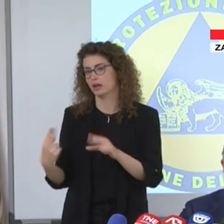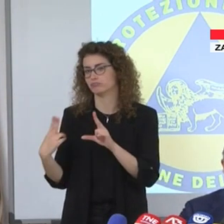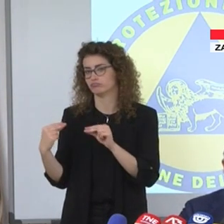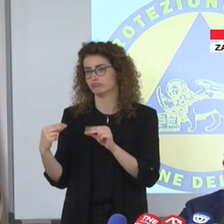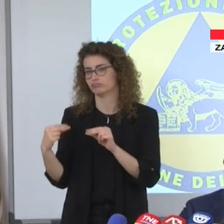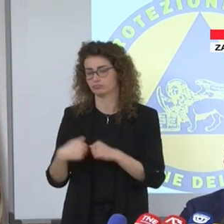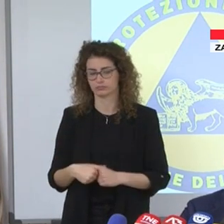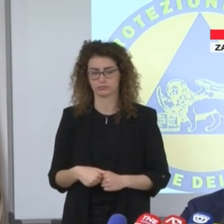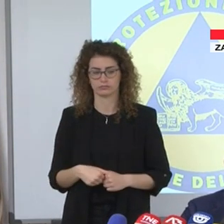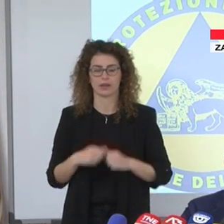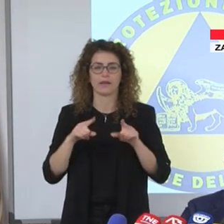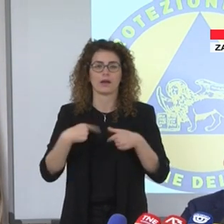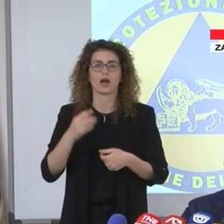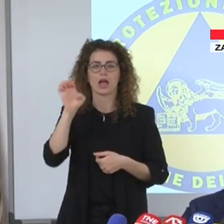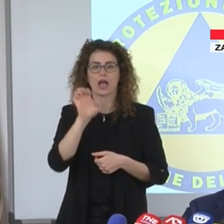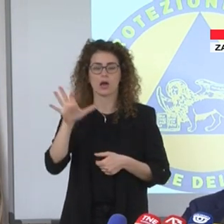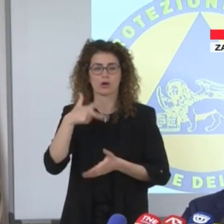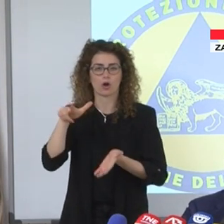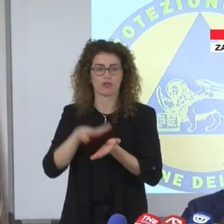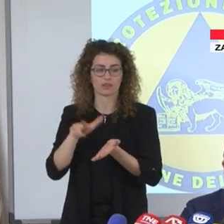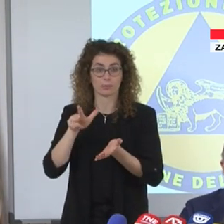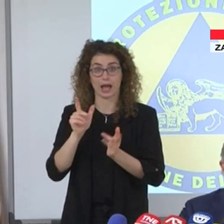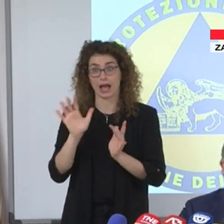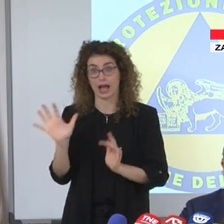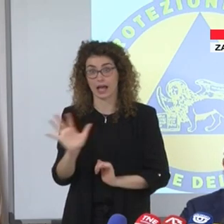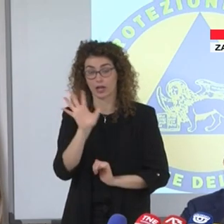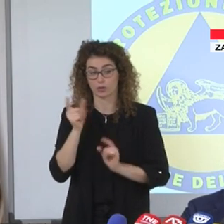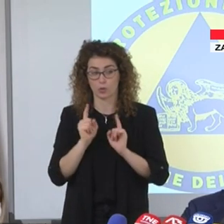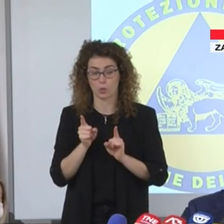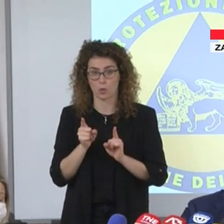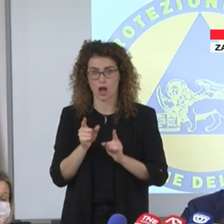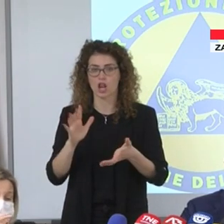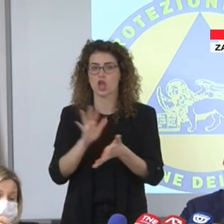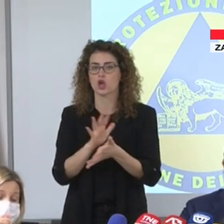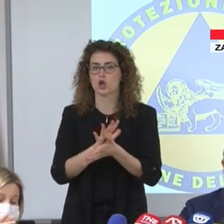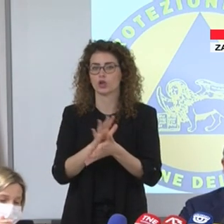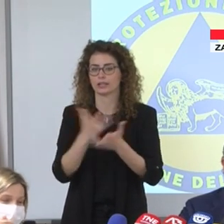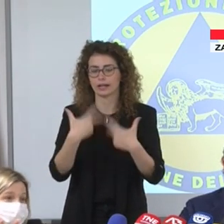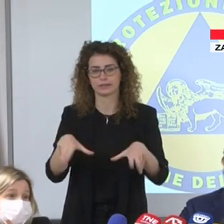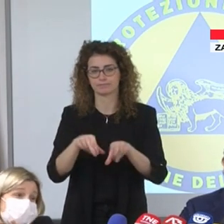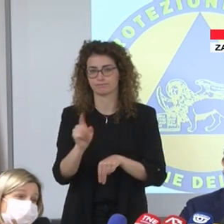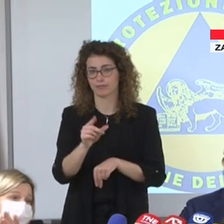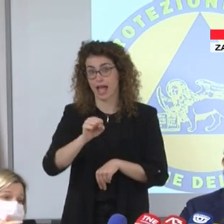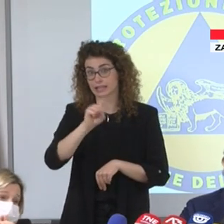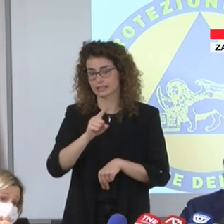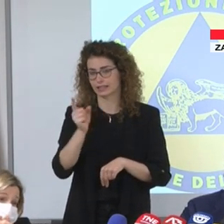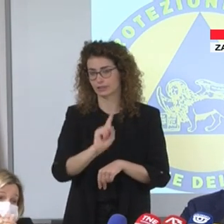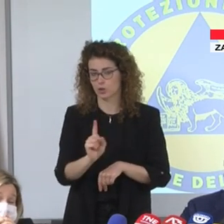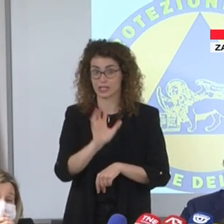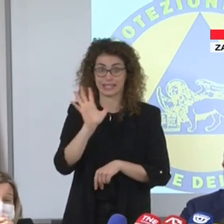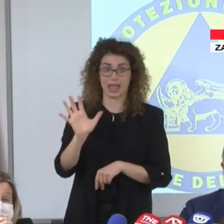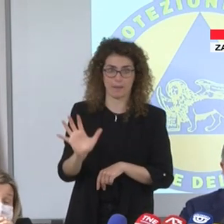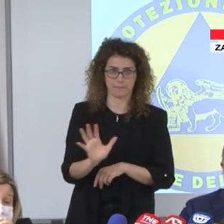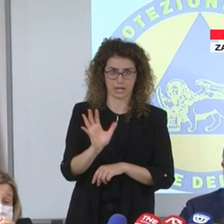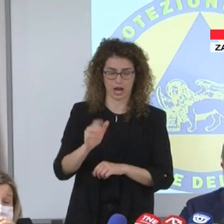in discussione. Dopodiché l'Europa ha confermato, sembra, che non voglia più rinnovare il contratto ad AstraZeneca,